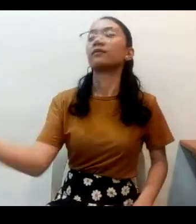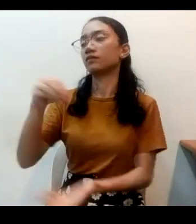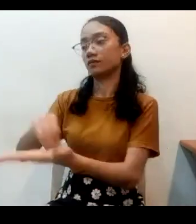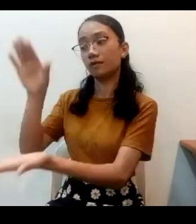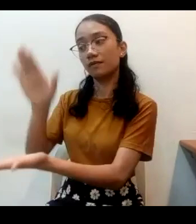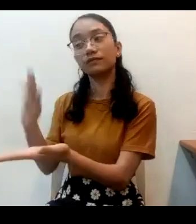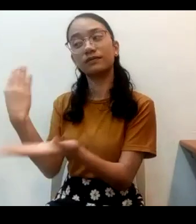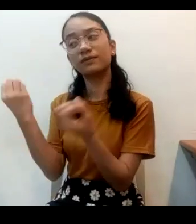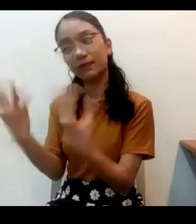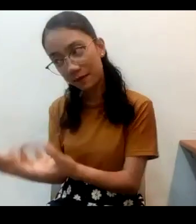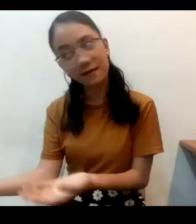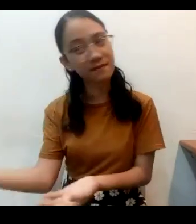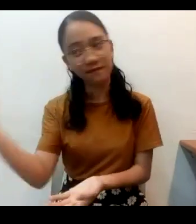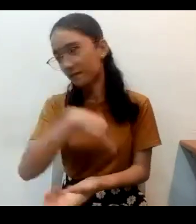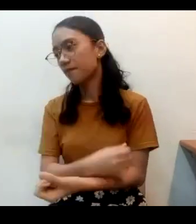the people who have